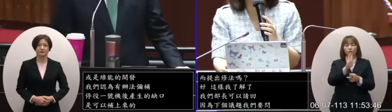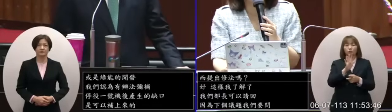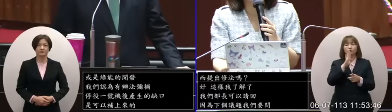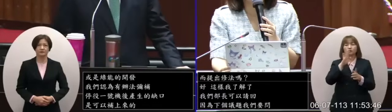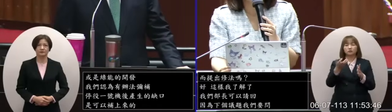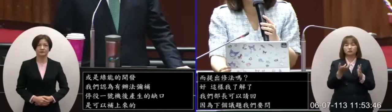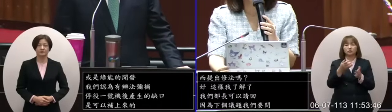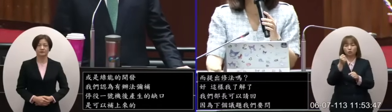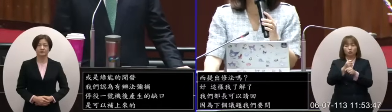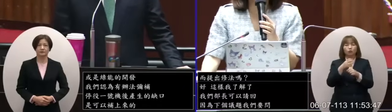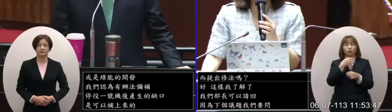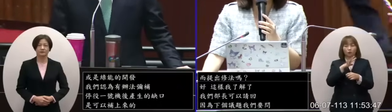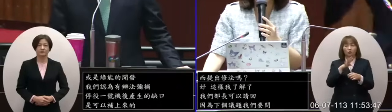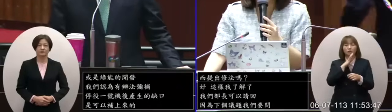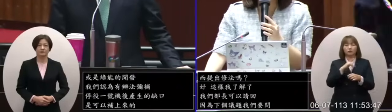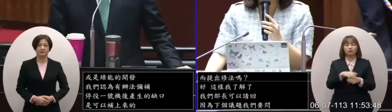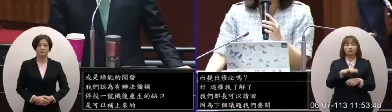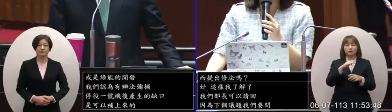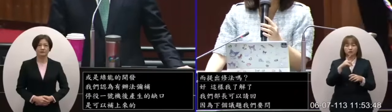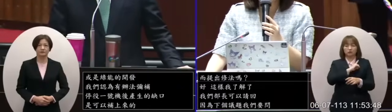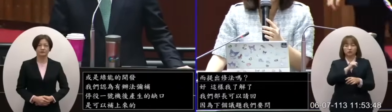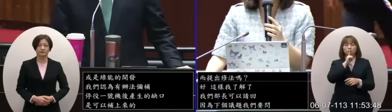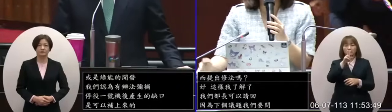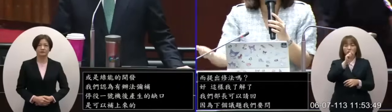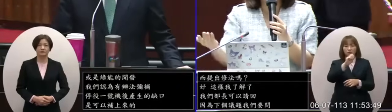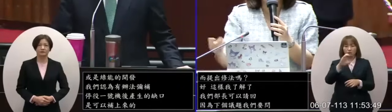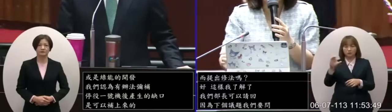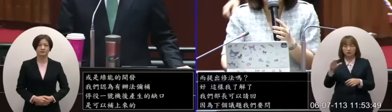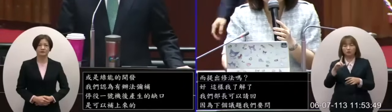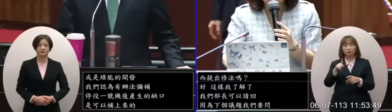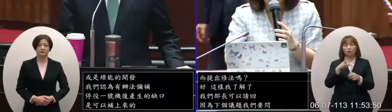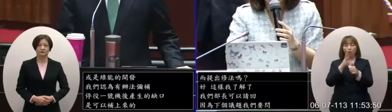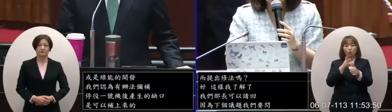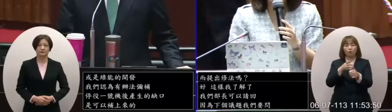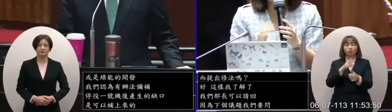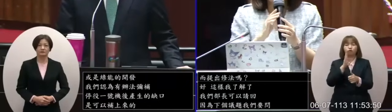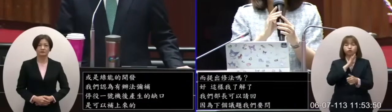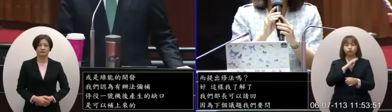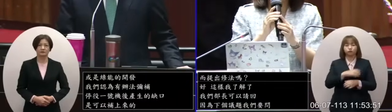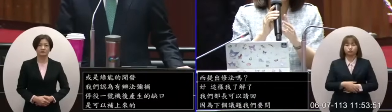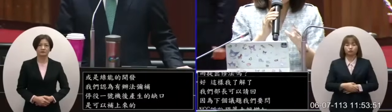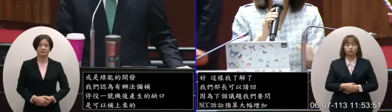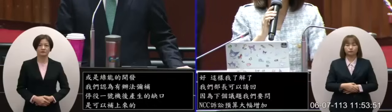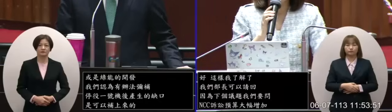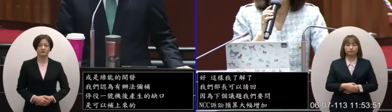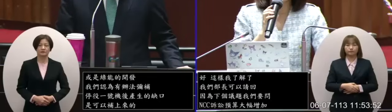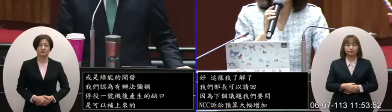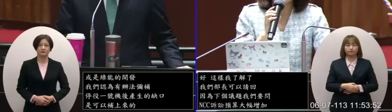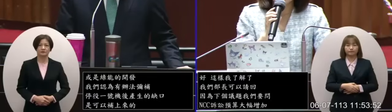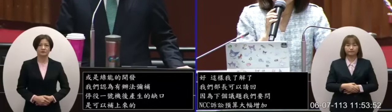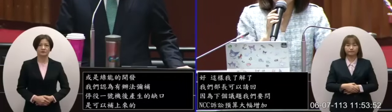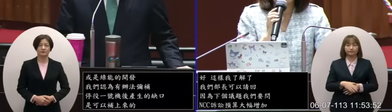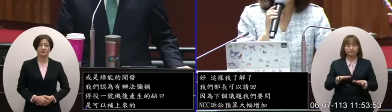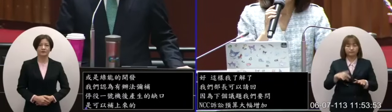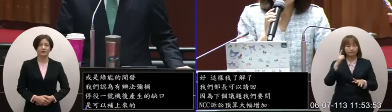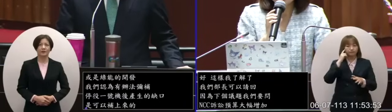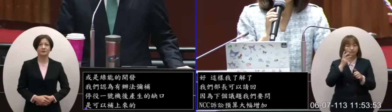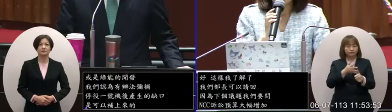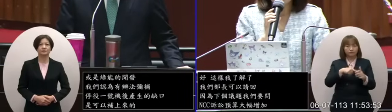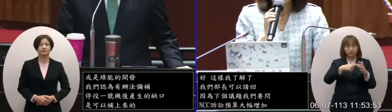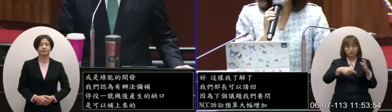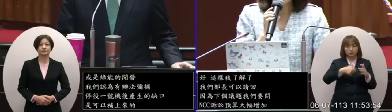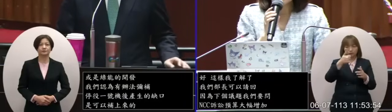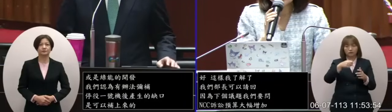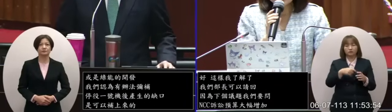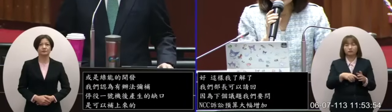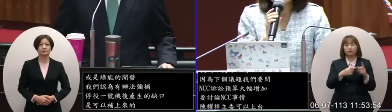接下来没有要做，自称为 NCC 的过客，问你也没有意思。好，所以我想要问的还是我们的这个院